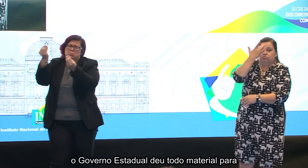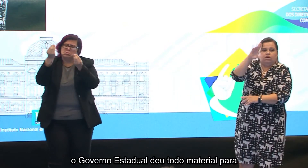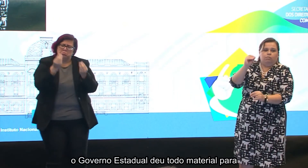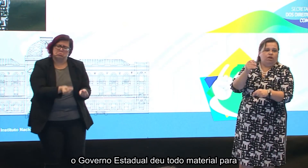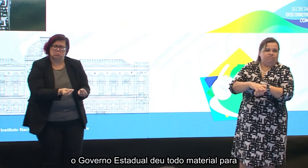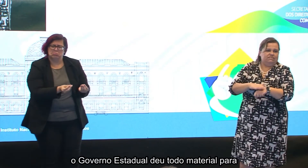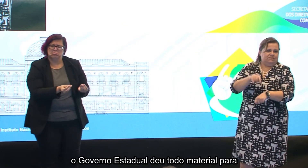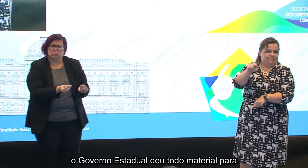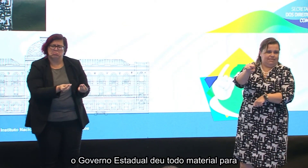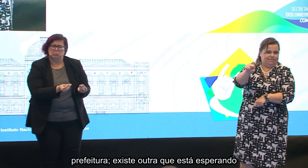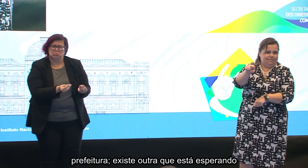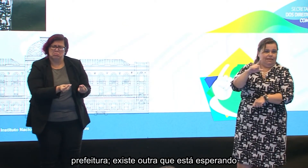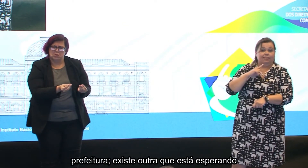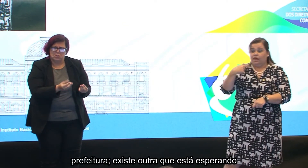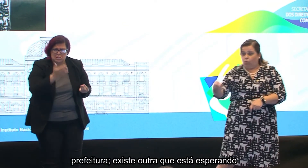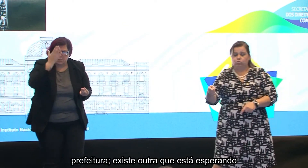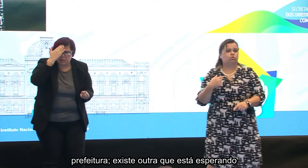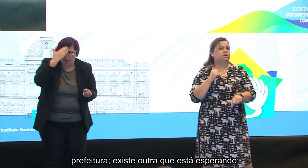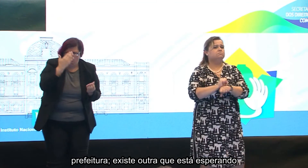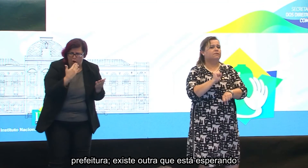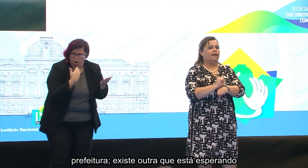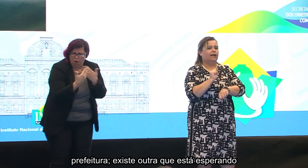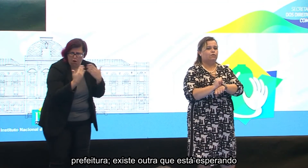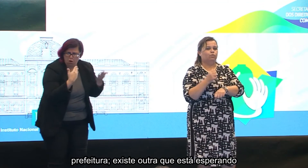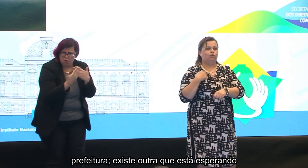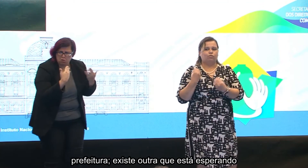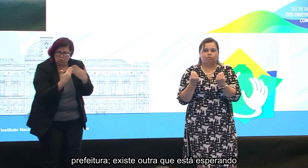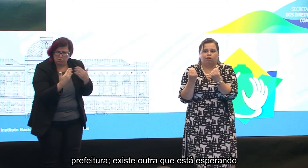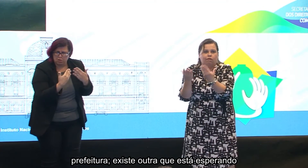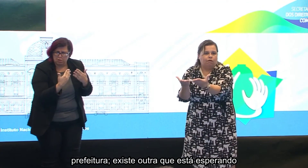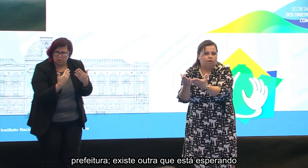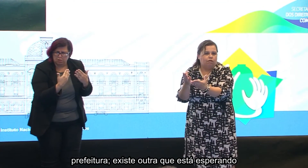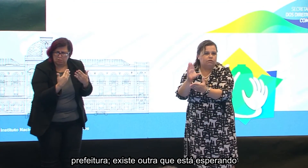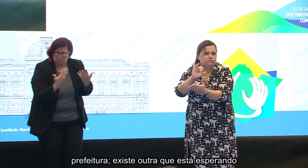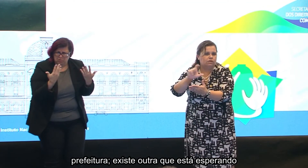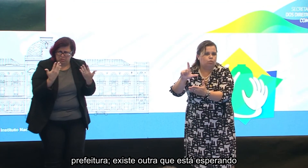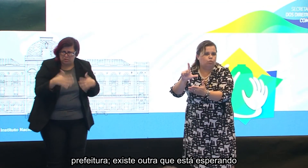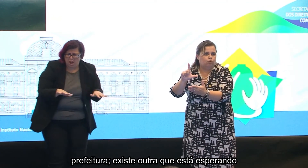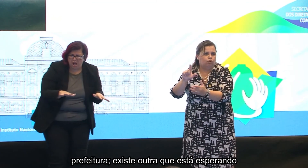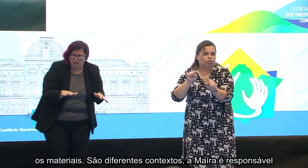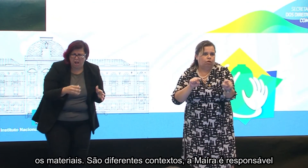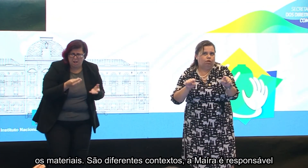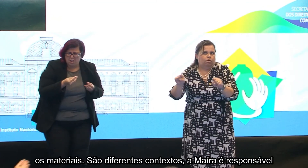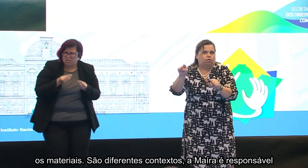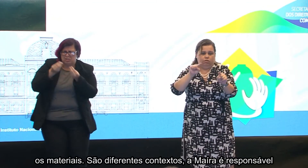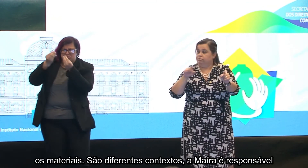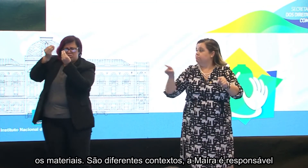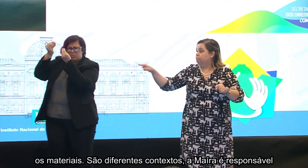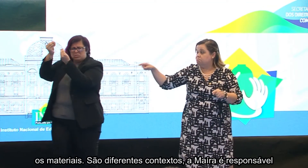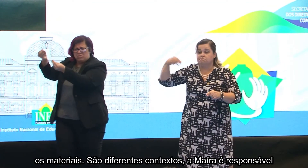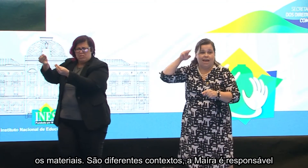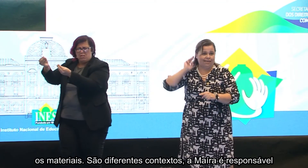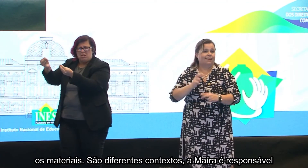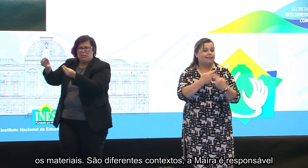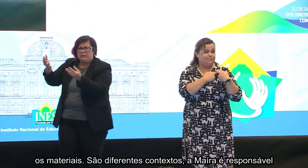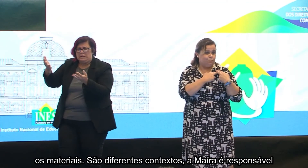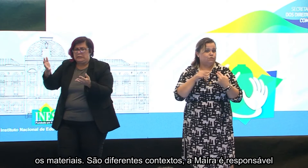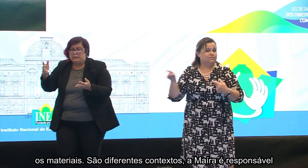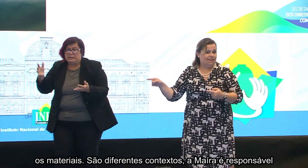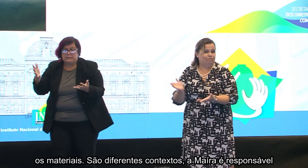material para a prefeitura. E já existe outra que está esperando os materiais. Então, são diferentes contextos. A